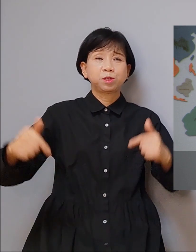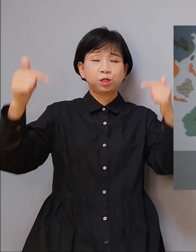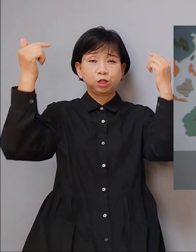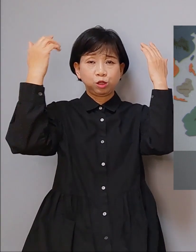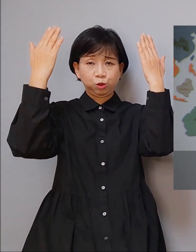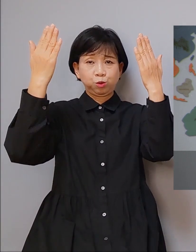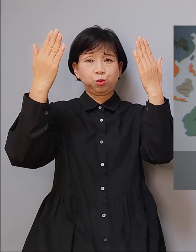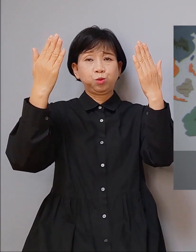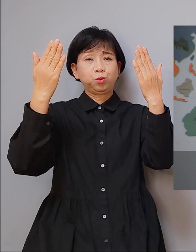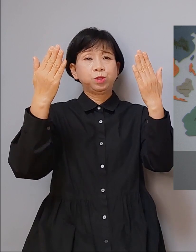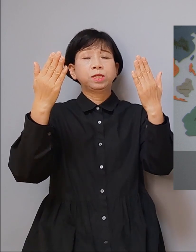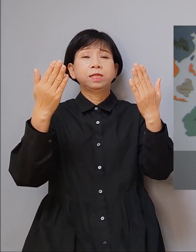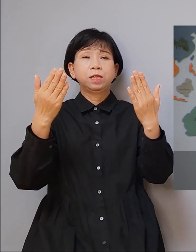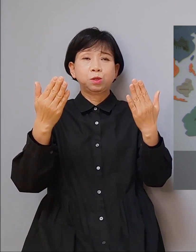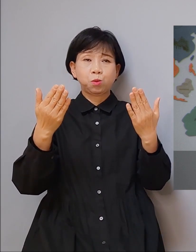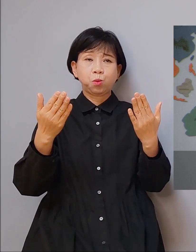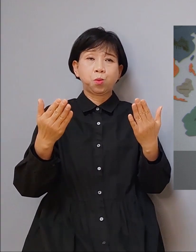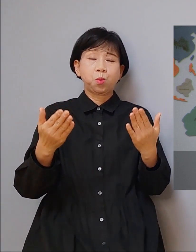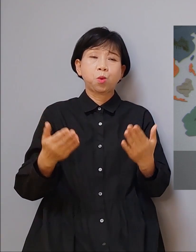기쁨을